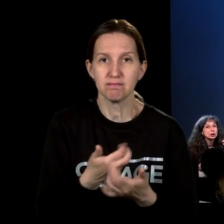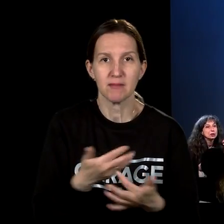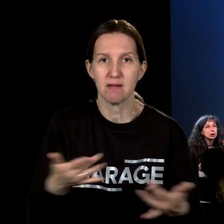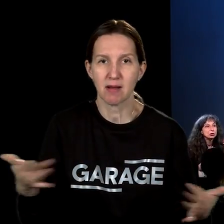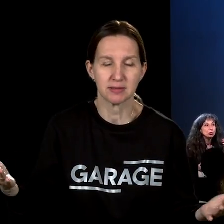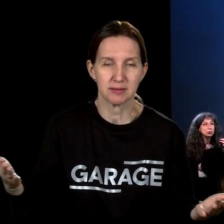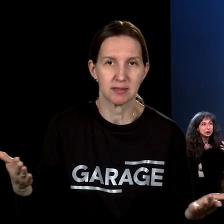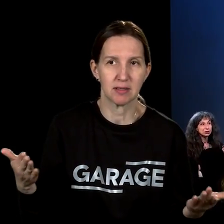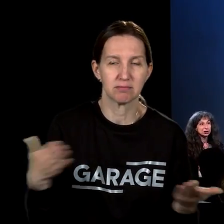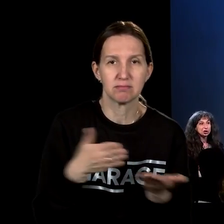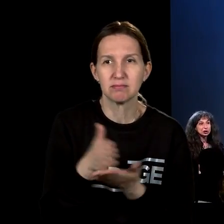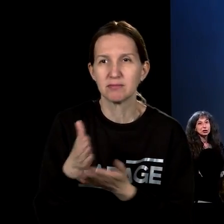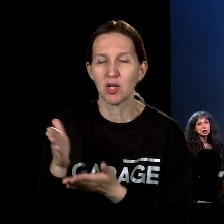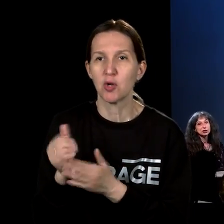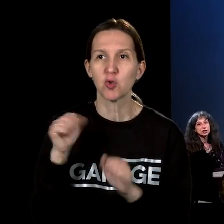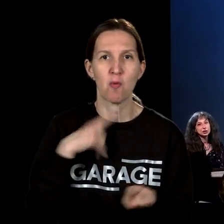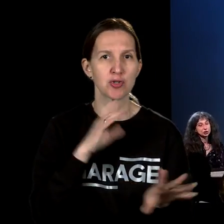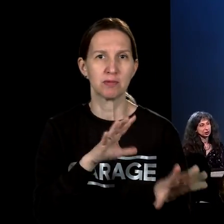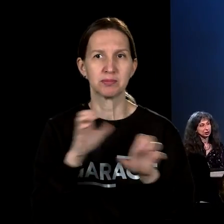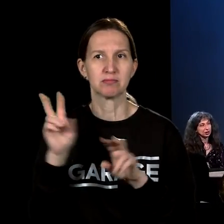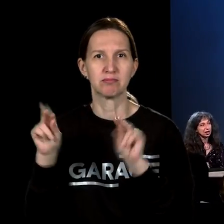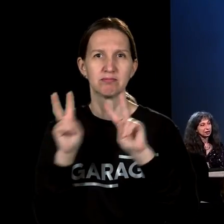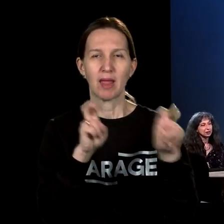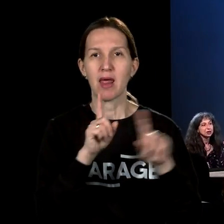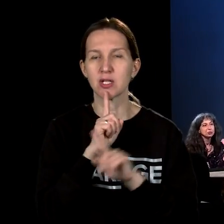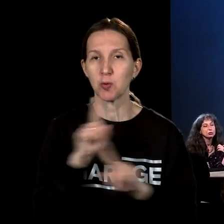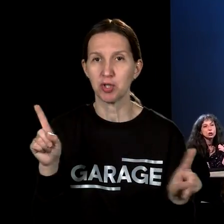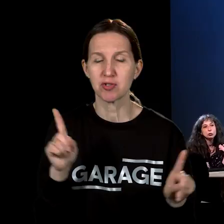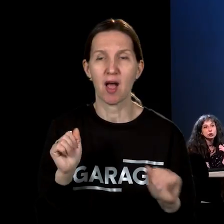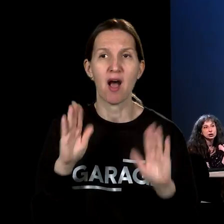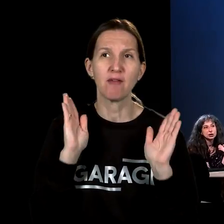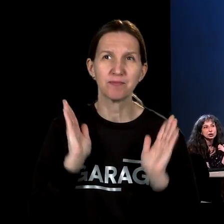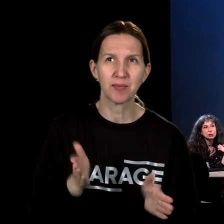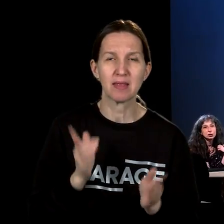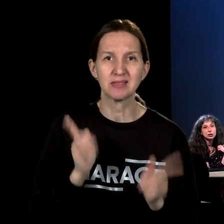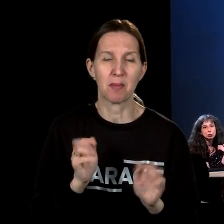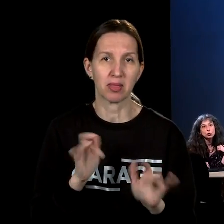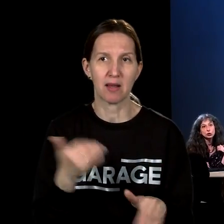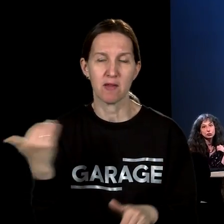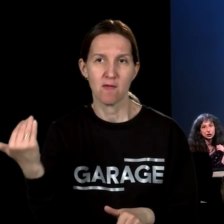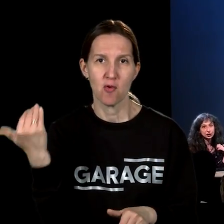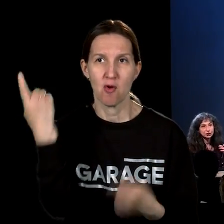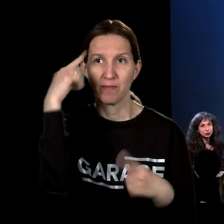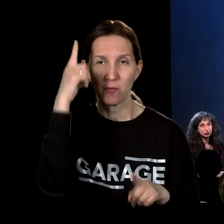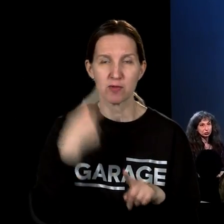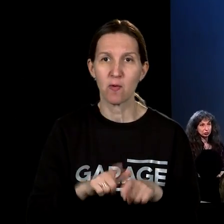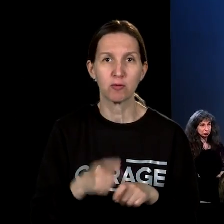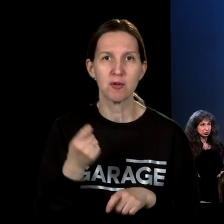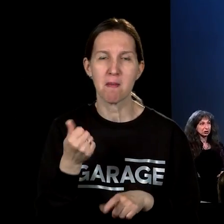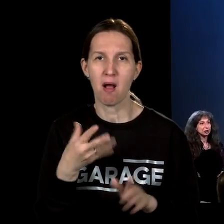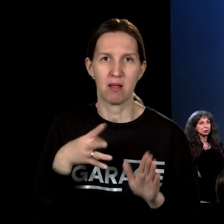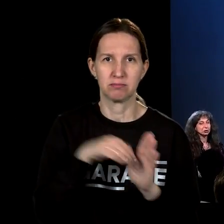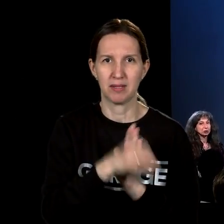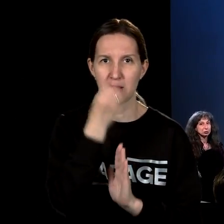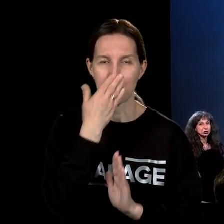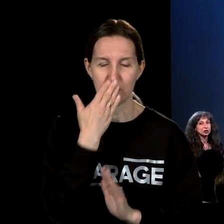что тогда могло быть считано как экзотическое. На самом деле в его работах достаточно мало японского, хотя есть вот это вот,